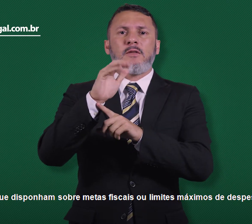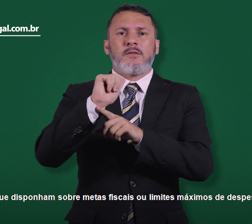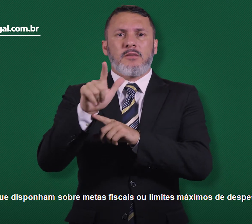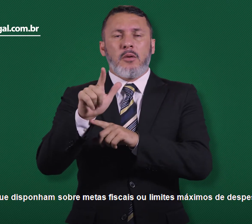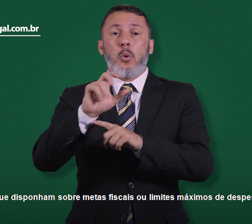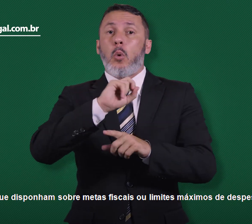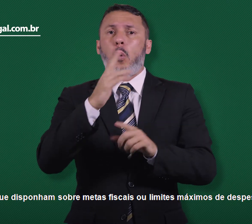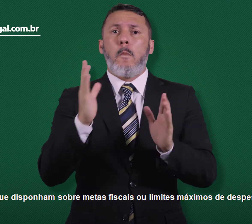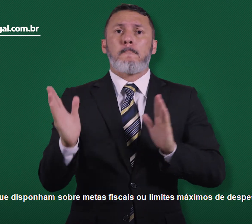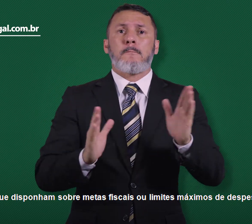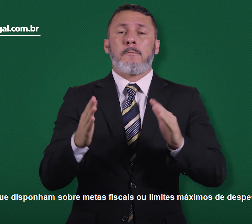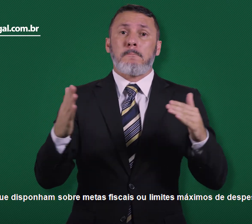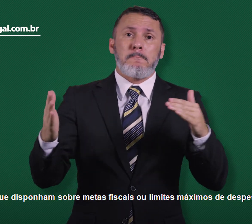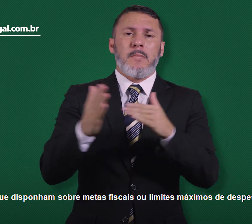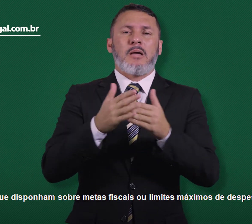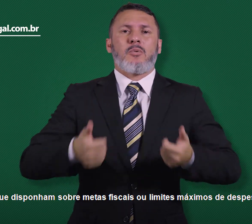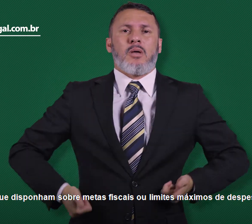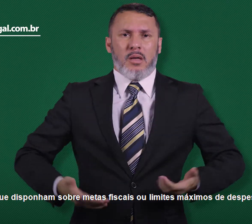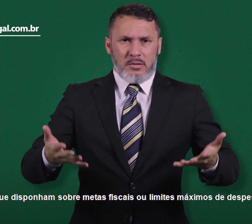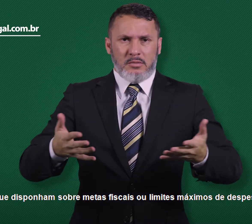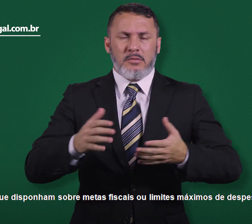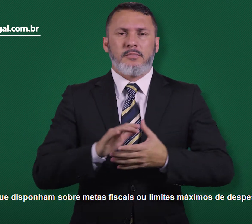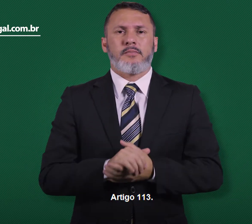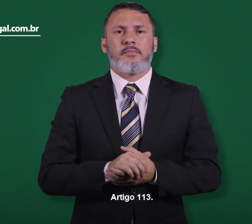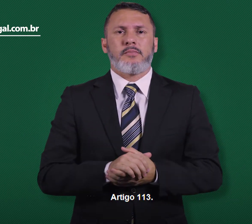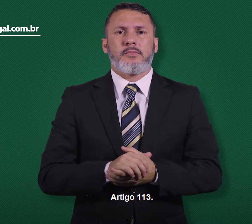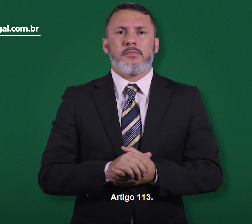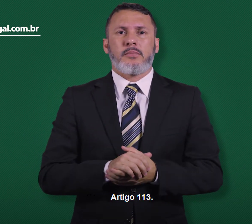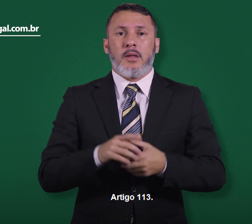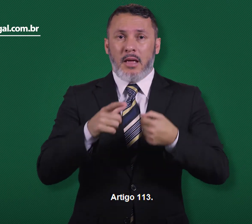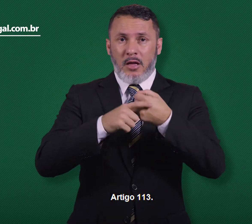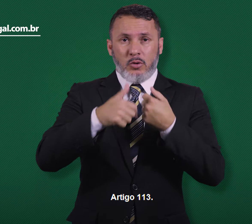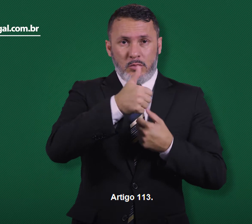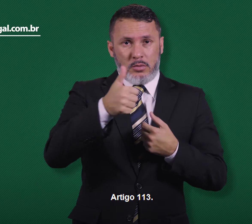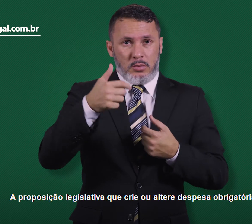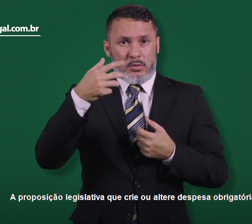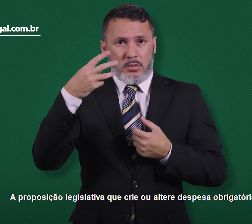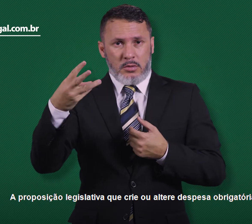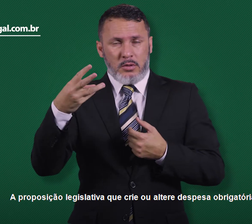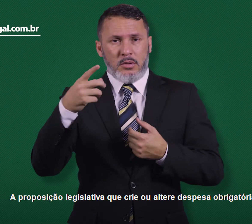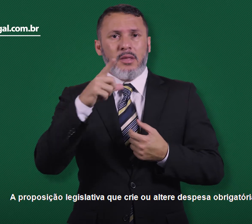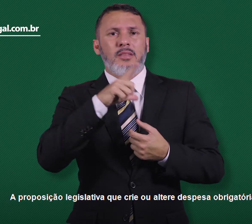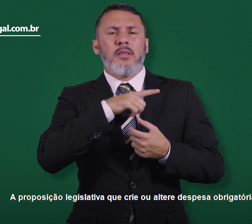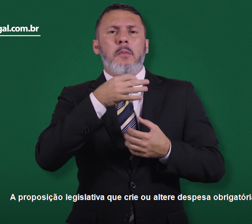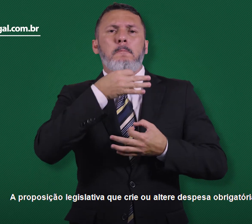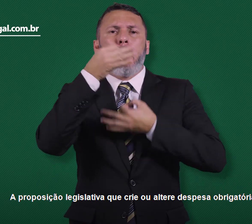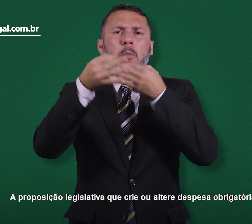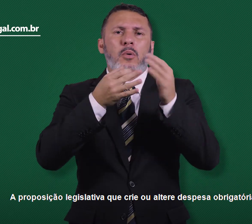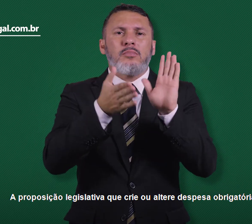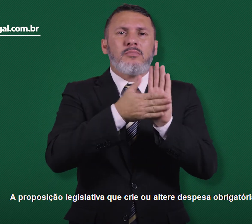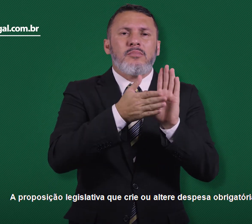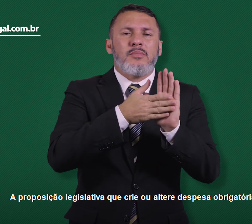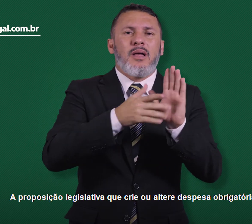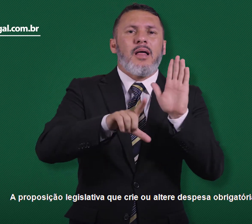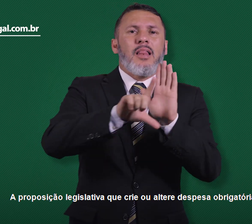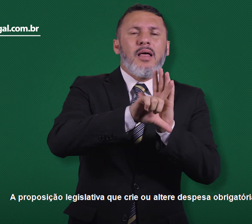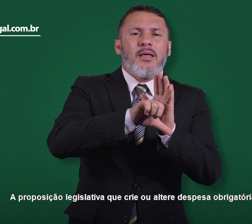limites máximos de despesas. Artigo 113. A proposição legislativa que crie ou